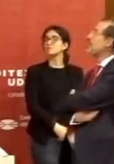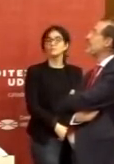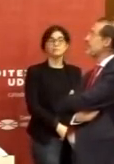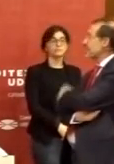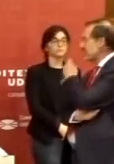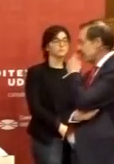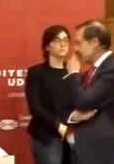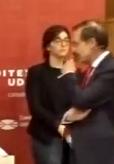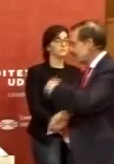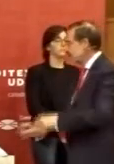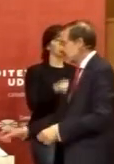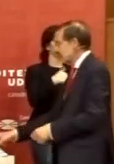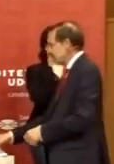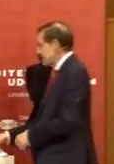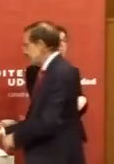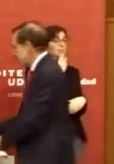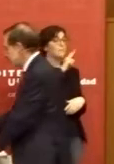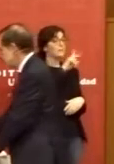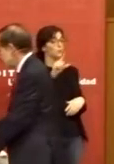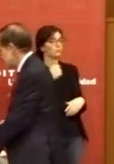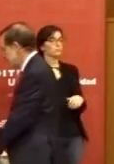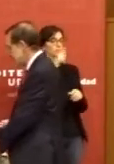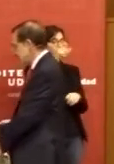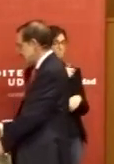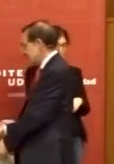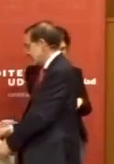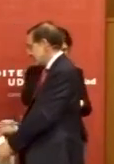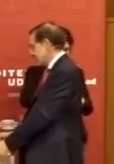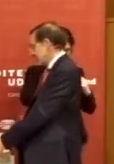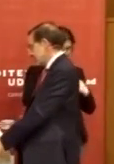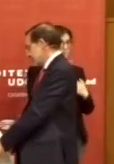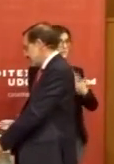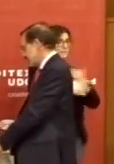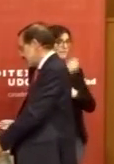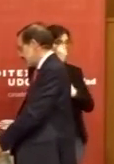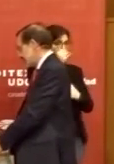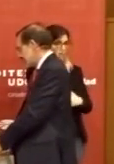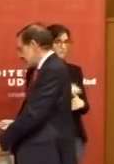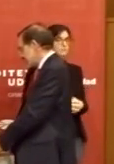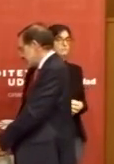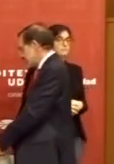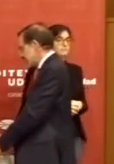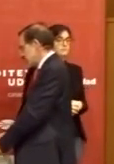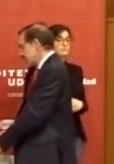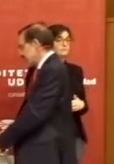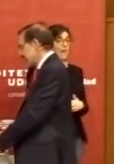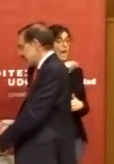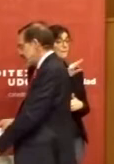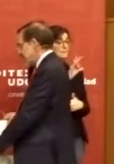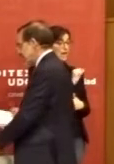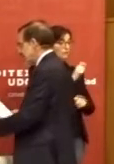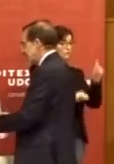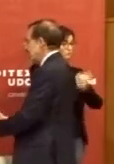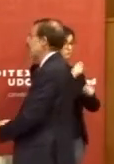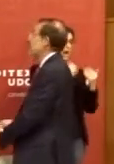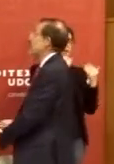Es Cristian Sánchez. Tengo 29 años y soy una persona con discapacidad intelectual. Quisiera agradecer a AFSA por contar